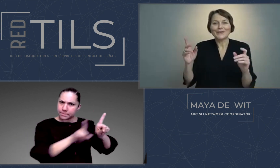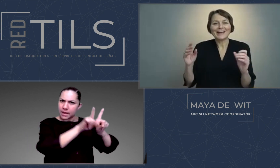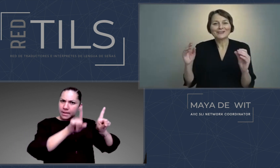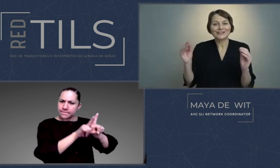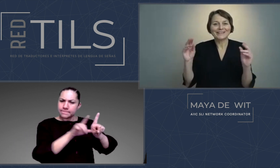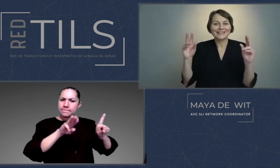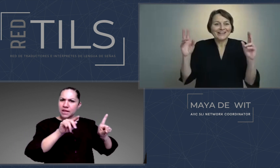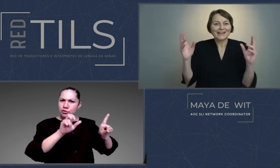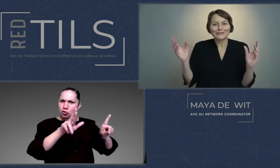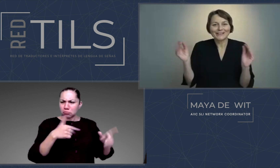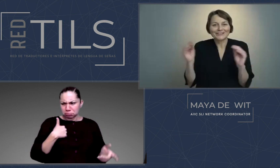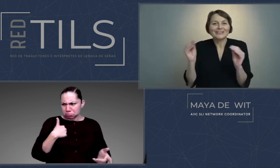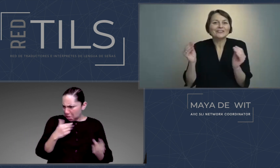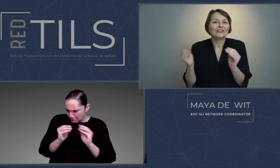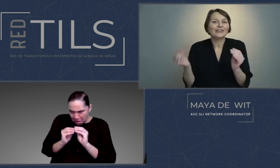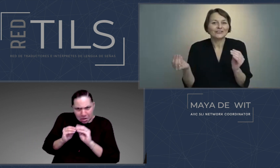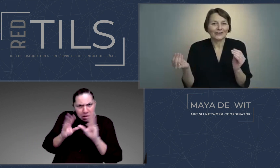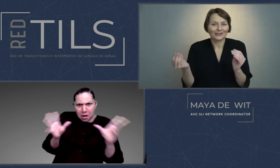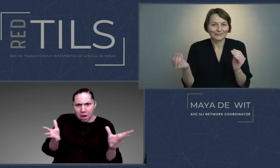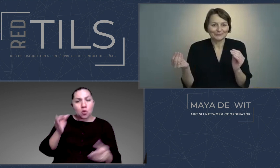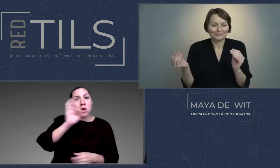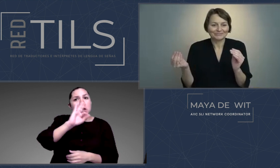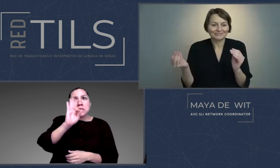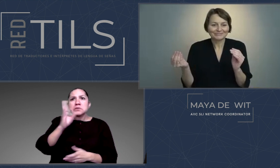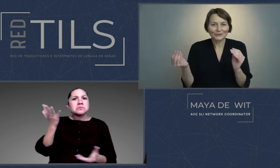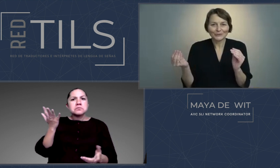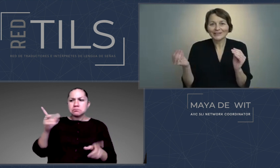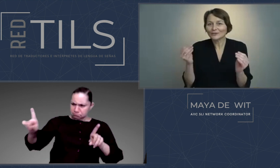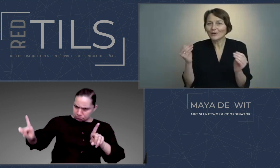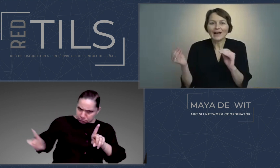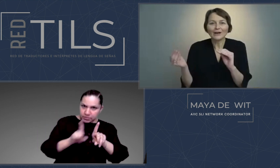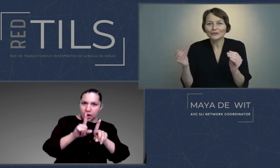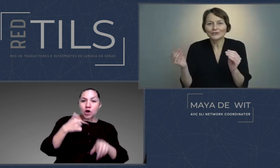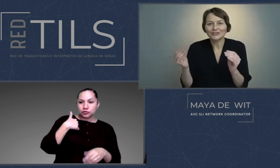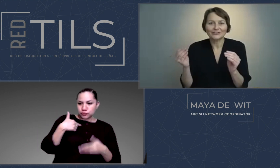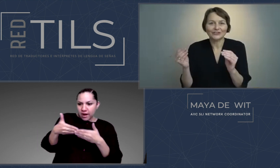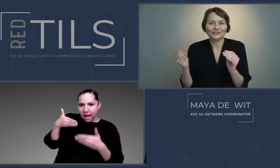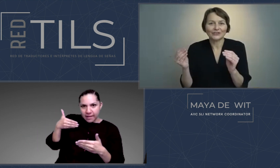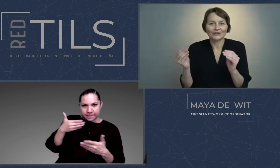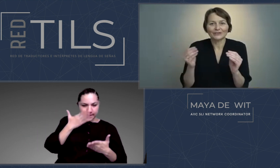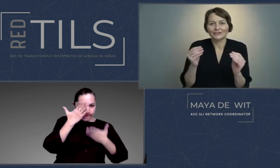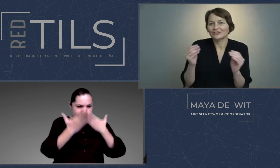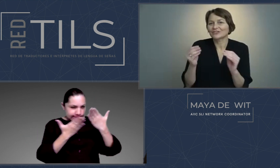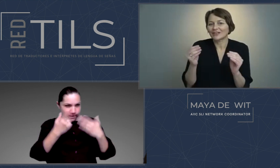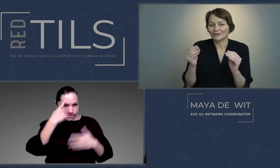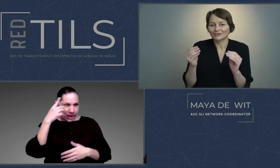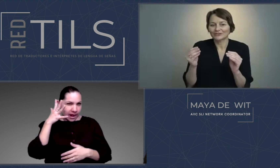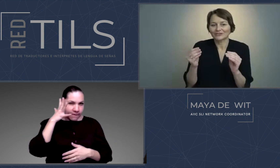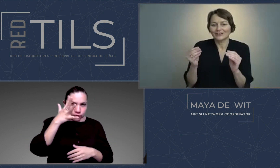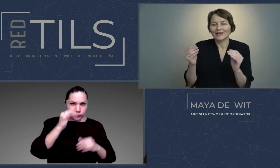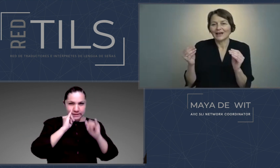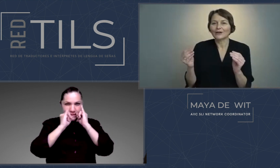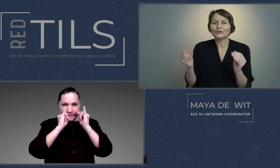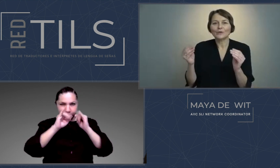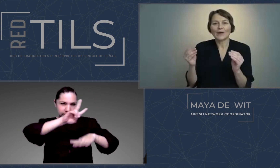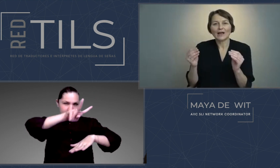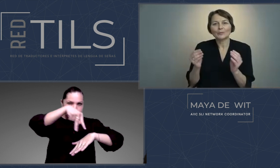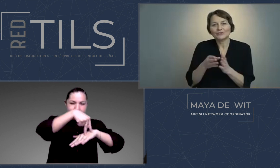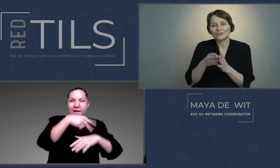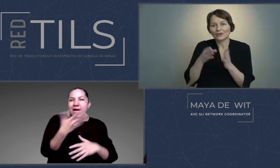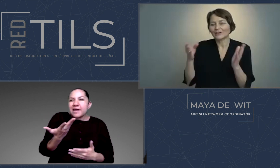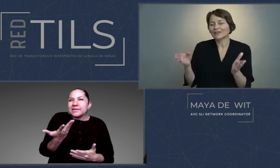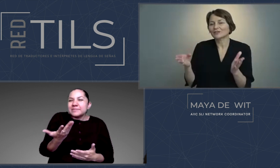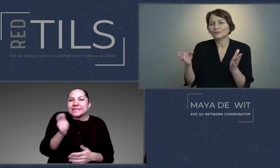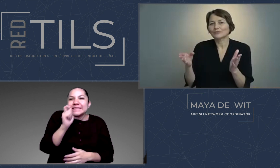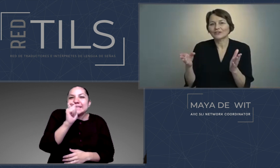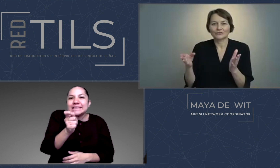vas conmigo, trabajamos juntos, nos preparamos juntos. Es como si uno fuera maestro del otro, ¿no? O sea, ¿cómo te vuelves maestro